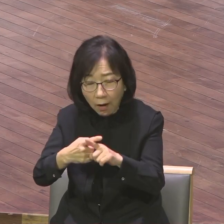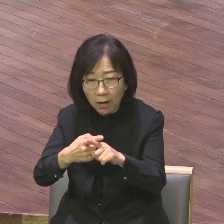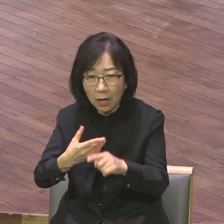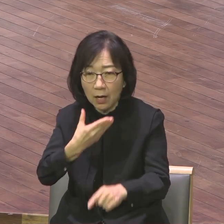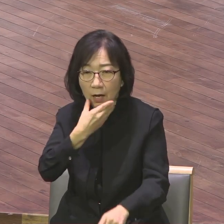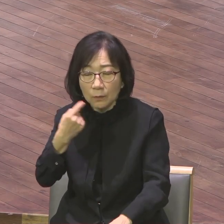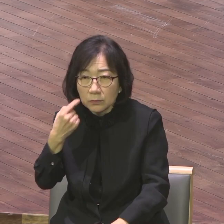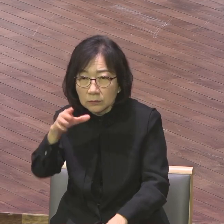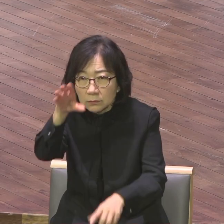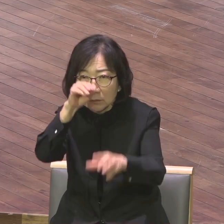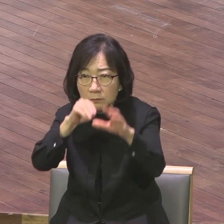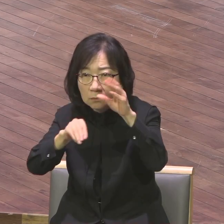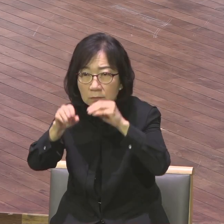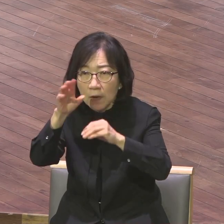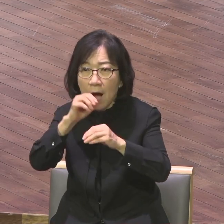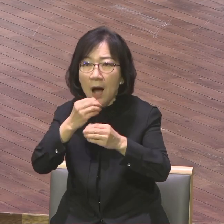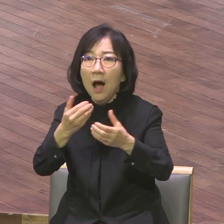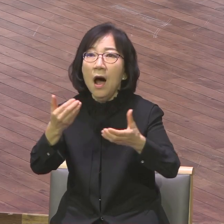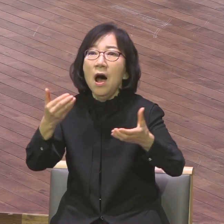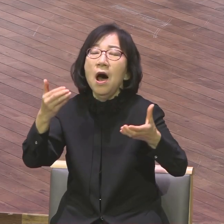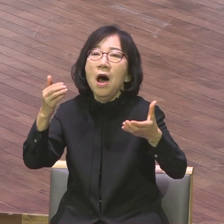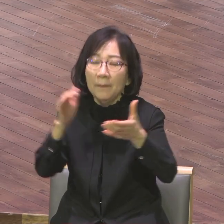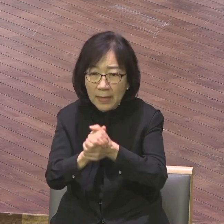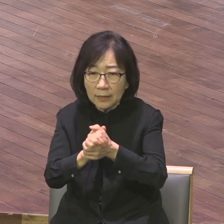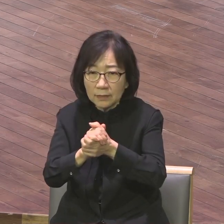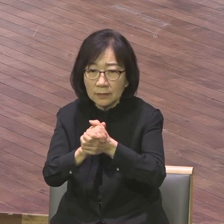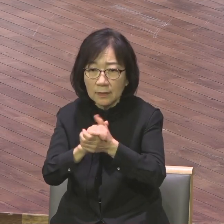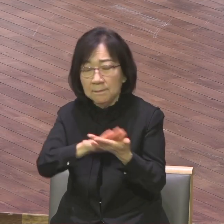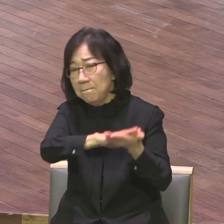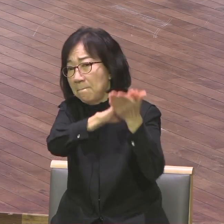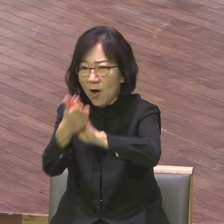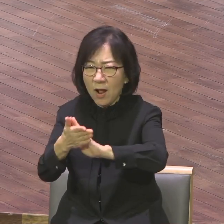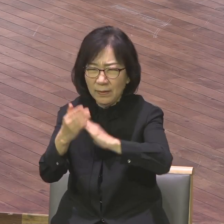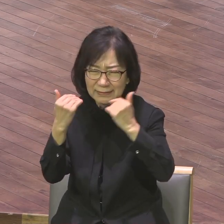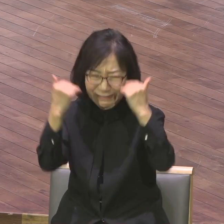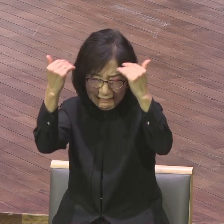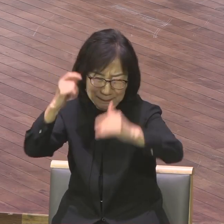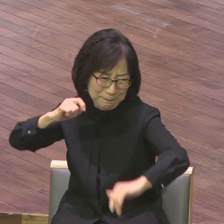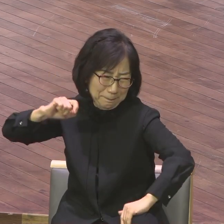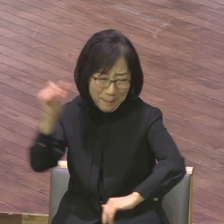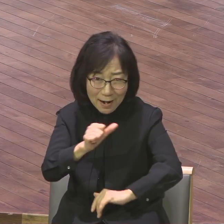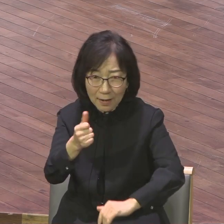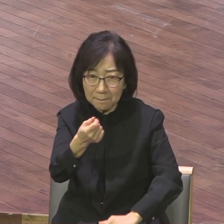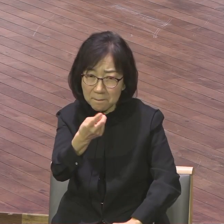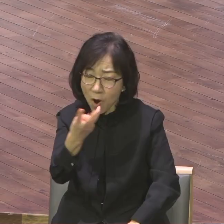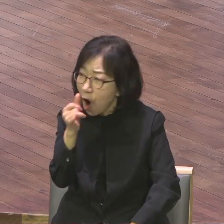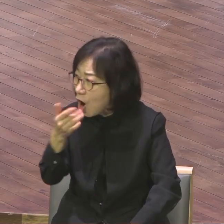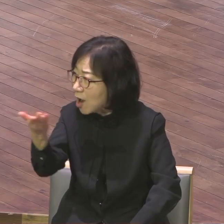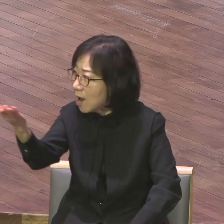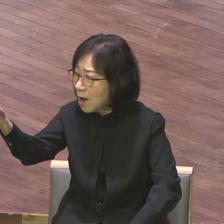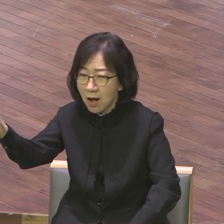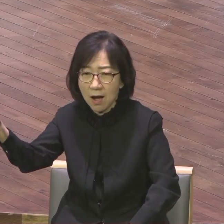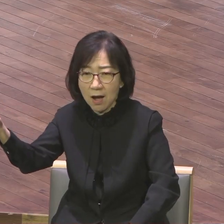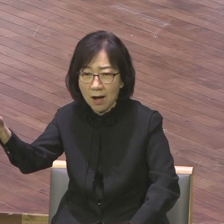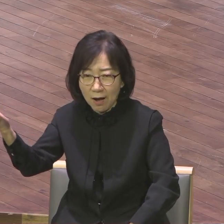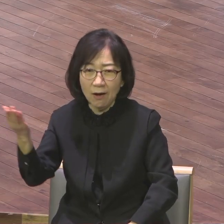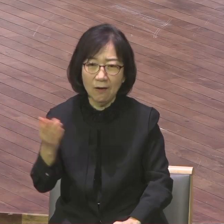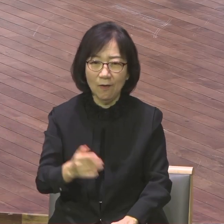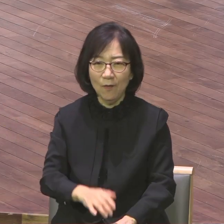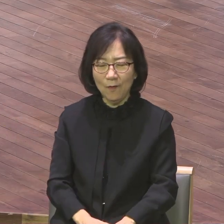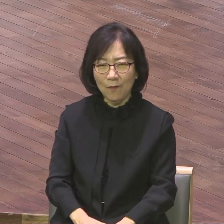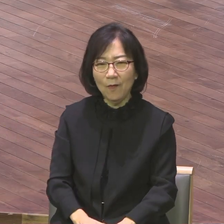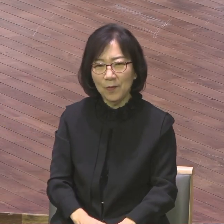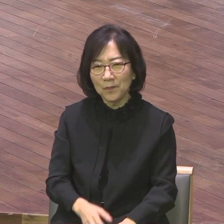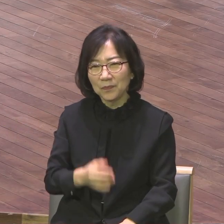교회 와서 치유와 해방된 걸 우리 교회 안에 많이 있어요. 그런 분들은 신앙생활 예배 드리는 거